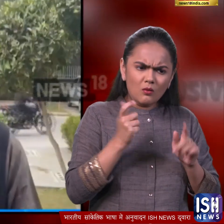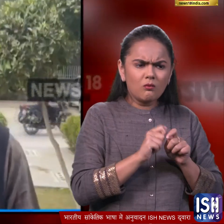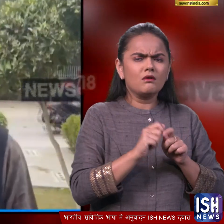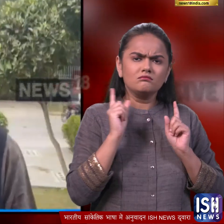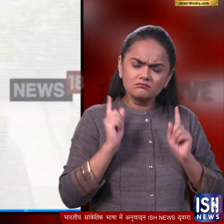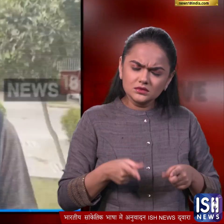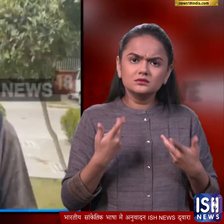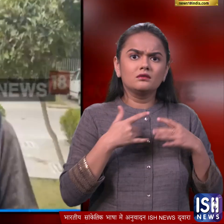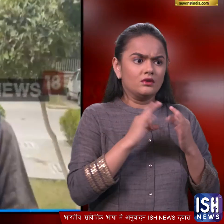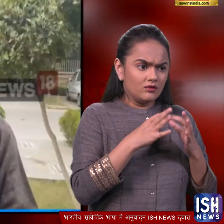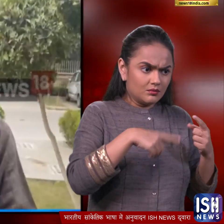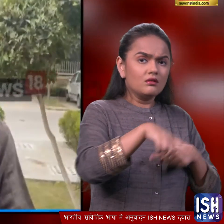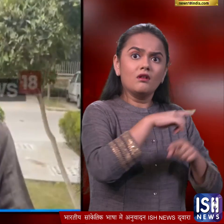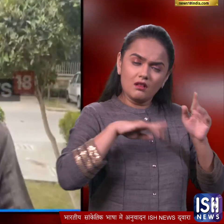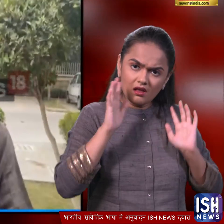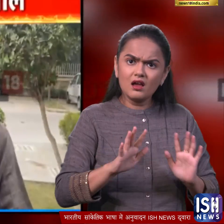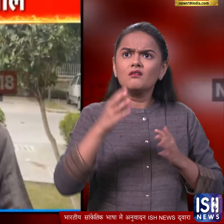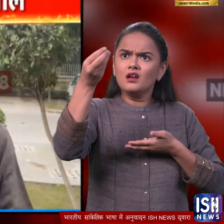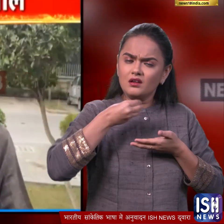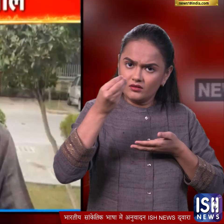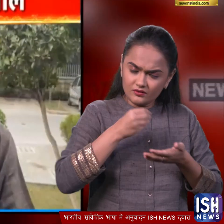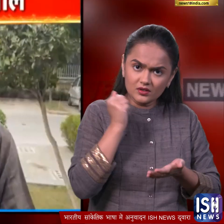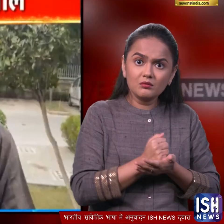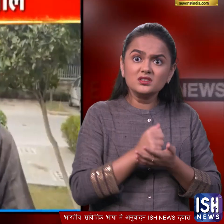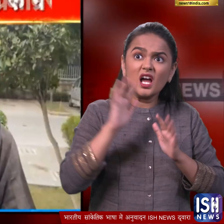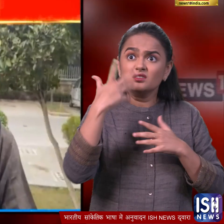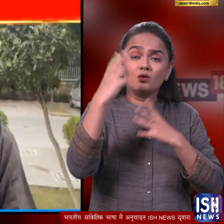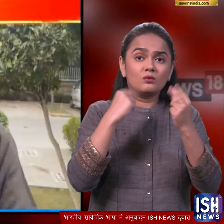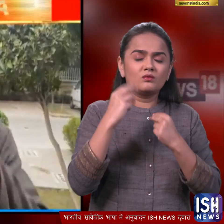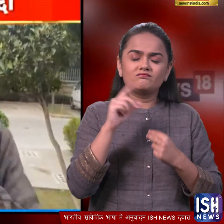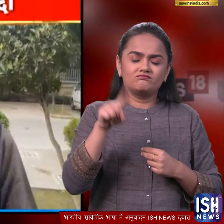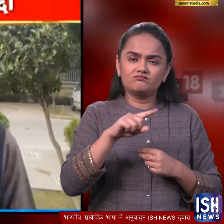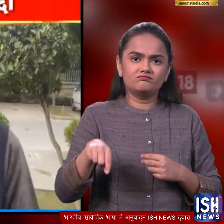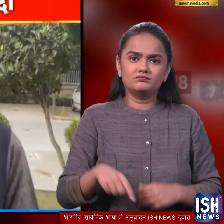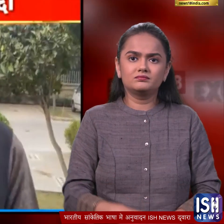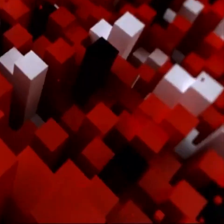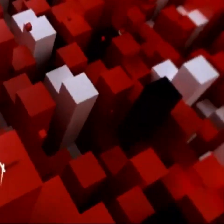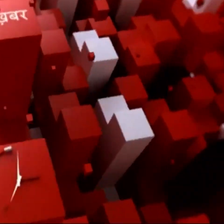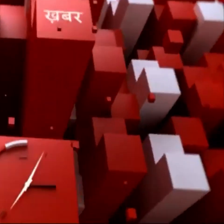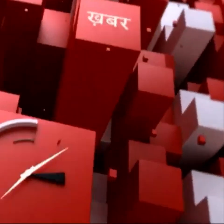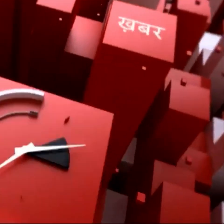सर्वोपरि होता है। कांग्रेस कार्यकर्ता के हितों पर कुठाराघात नहीं होना चाहिए।